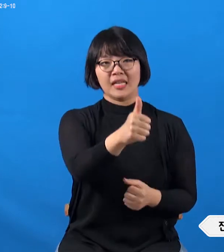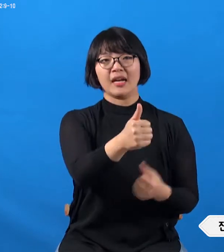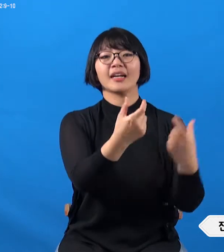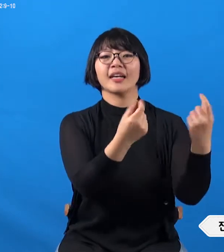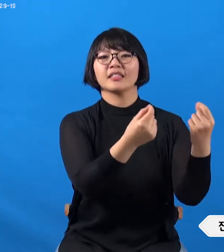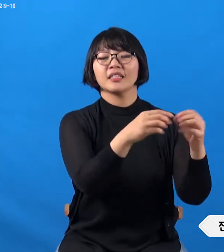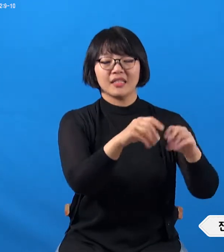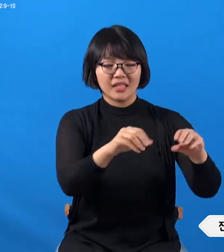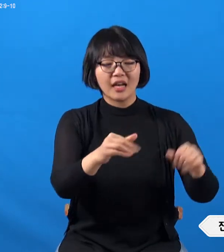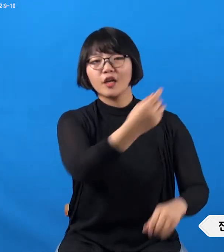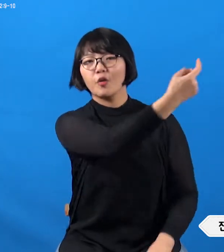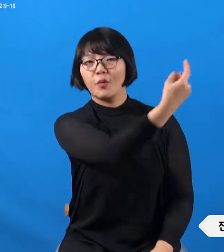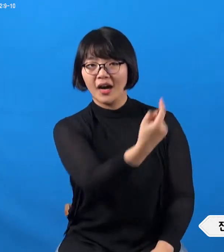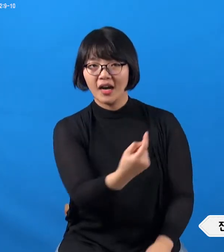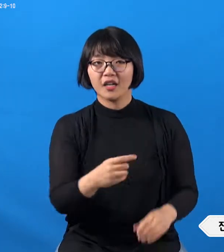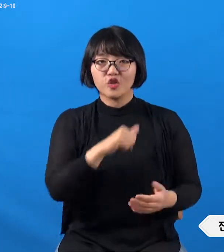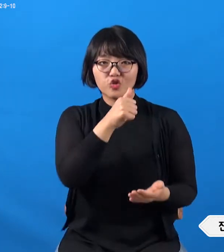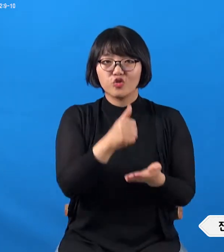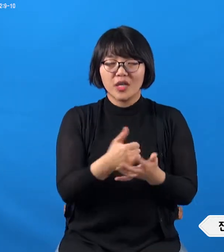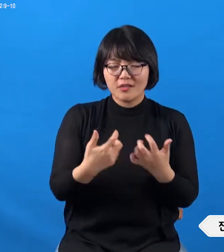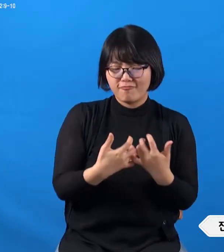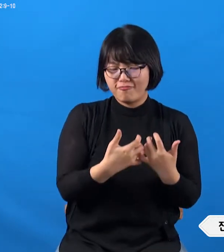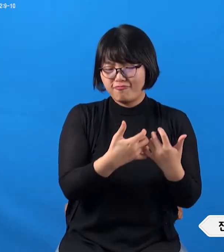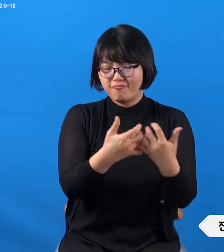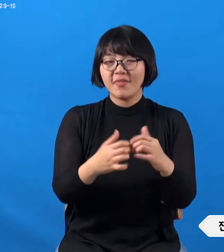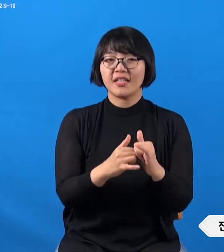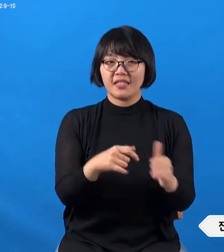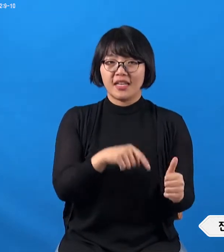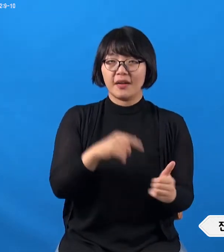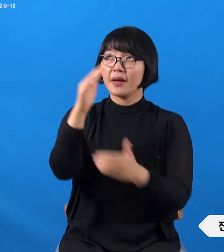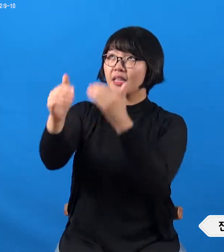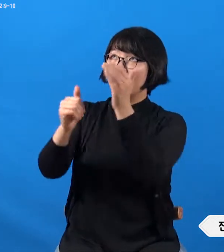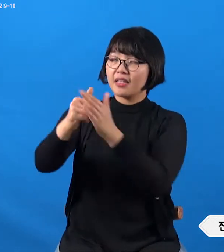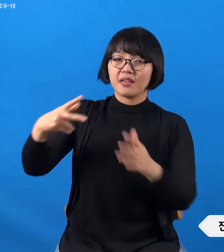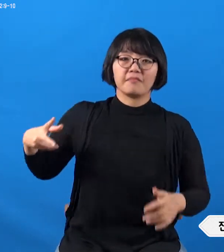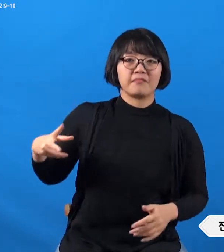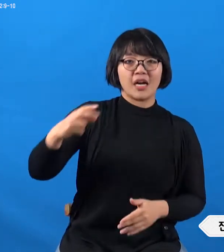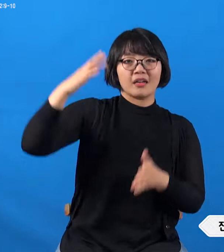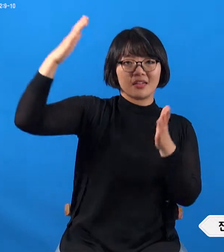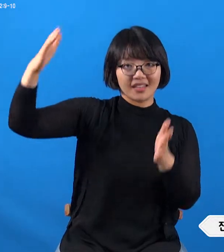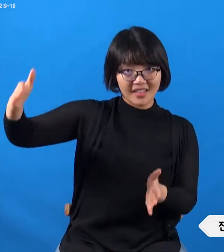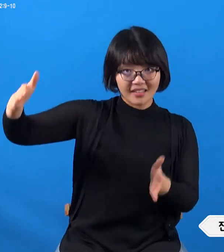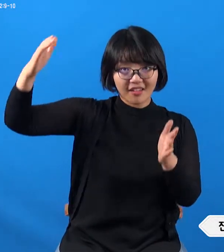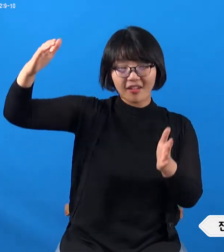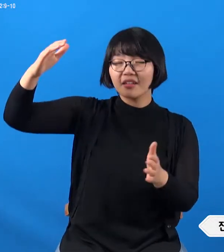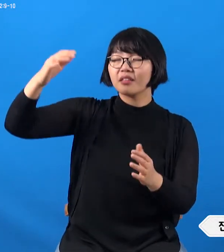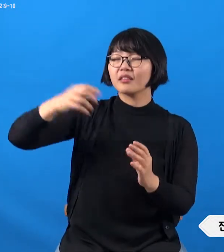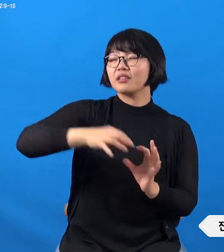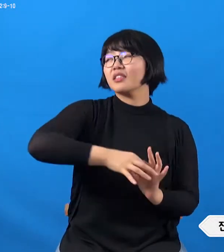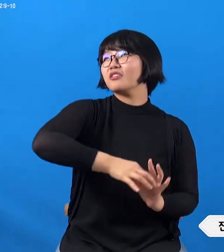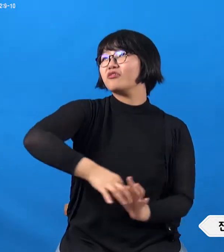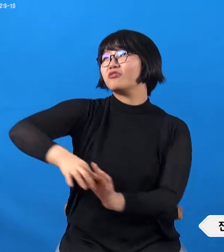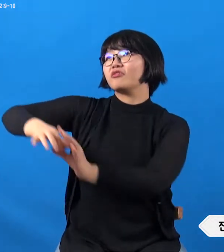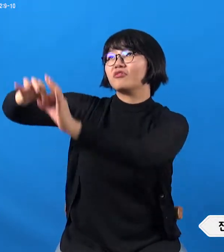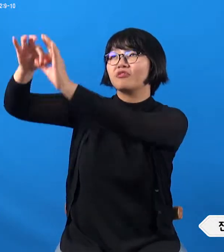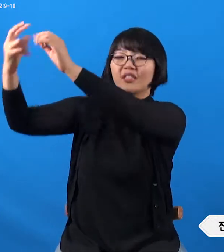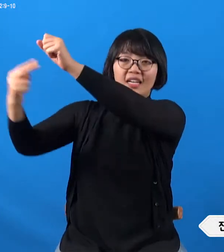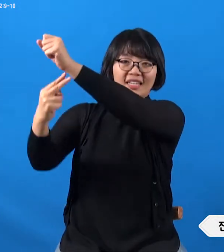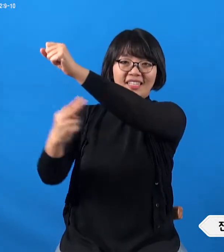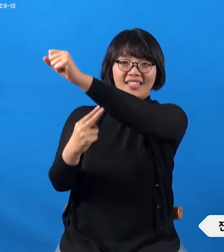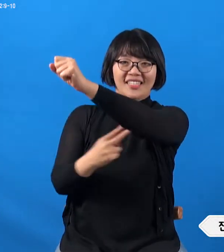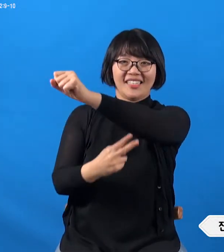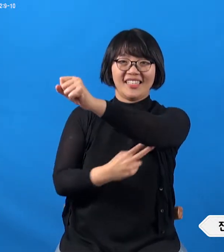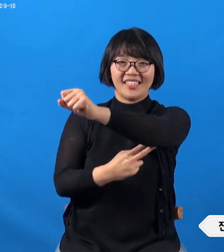땅에 오셨습니다. 죄 가운데 있는 우리를 향해 주님의 생명을 주심으로 하나님과 화평하게 하는